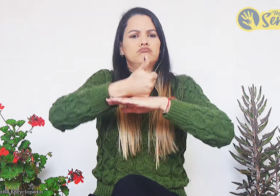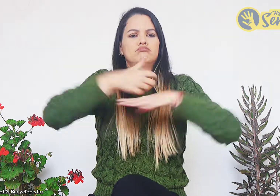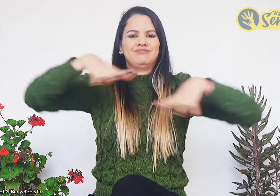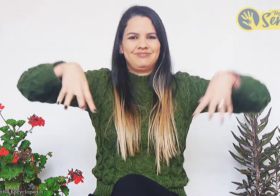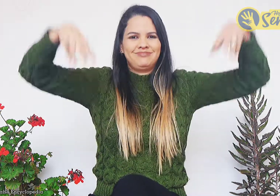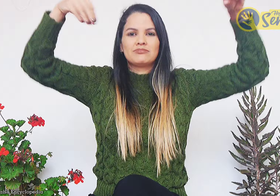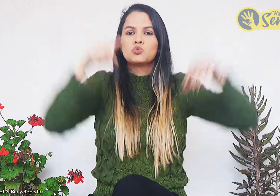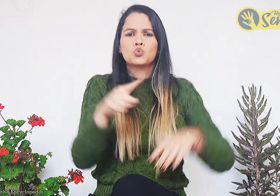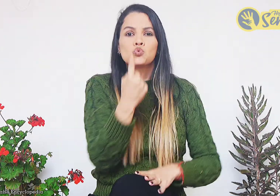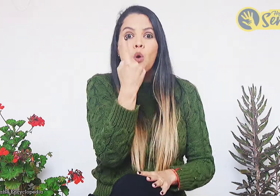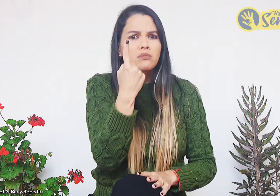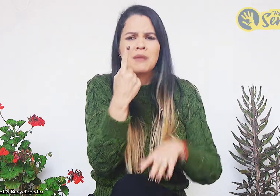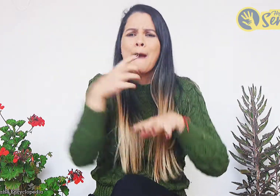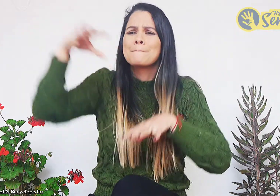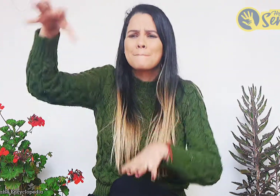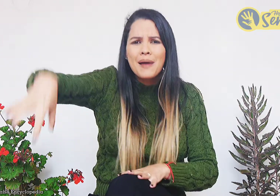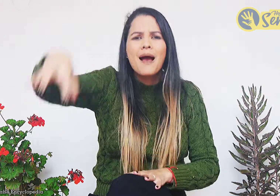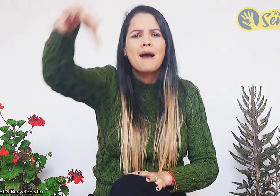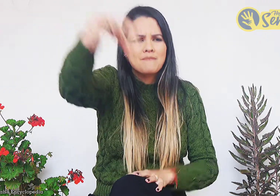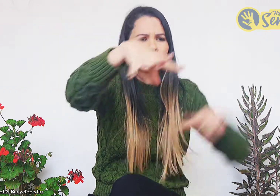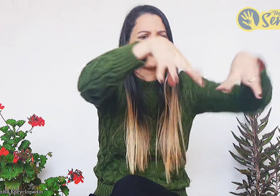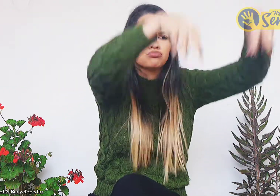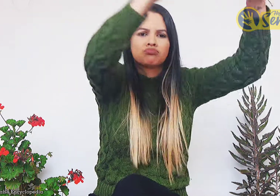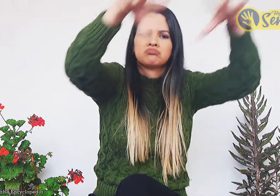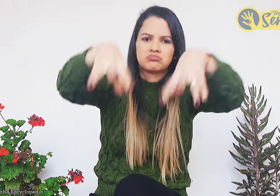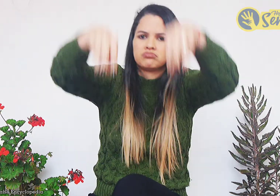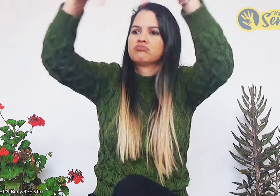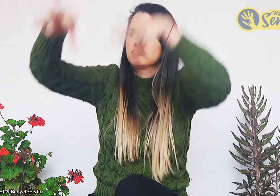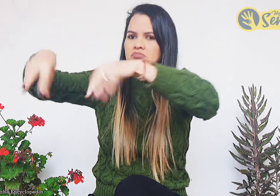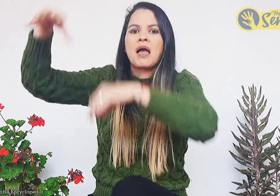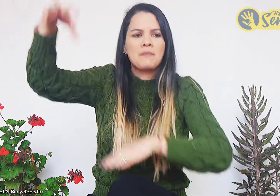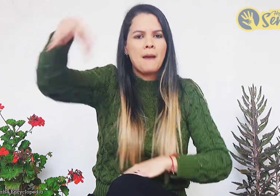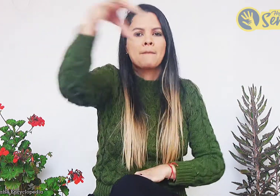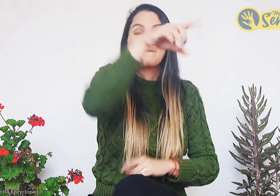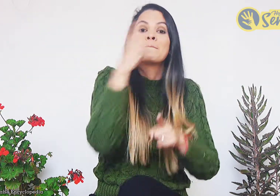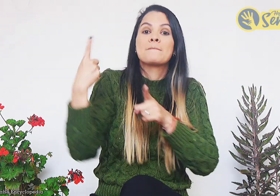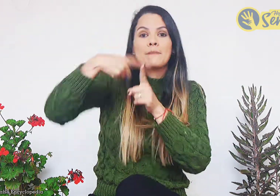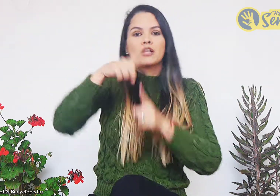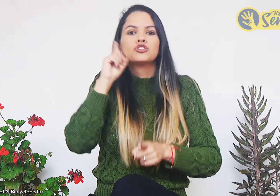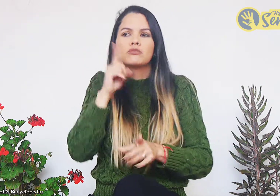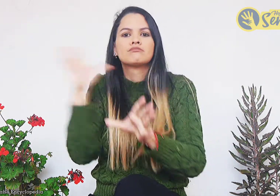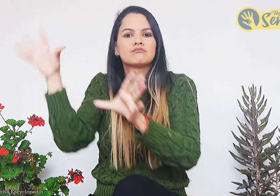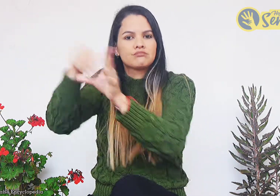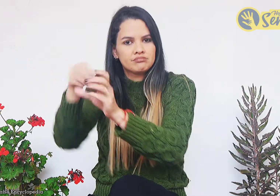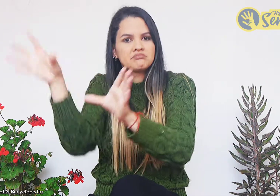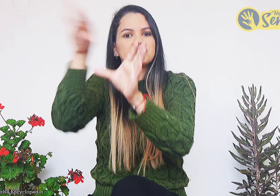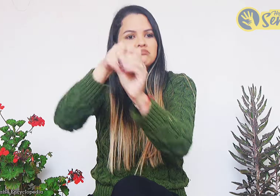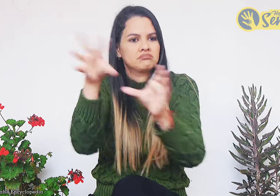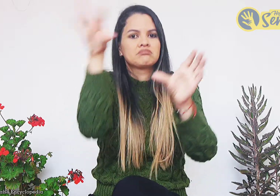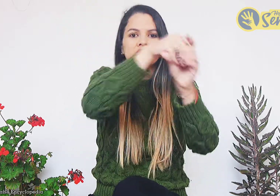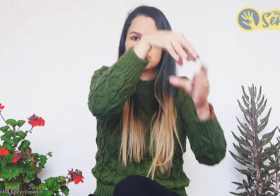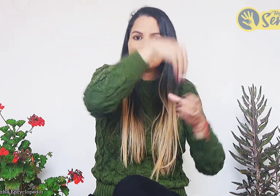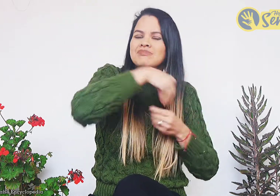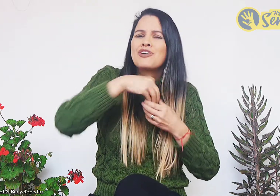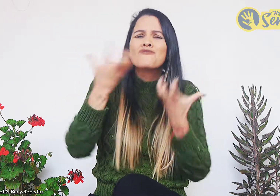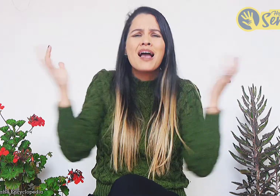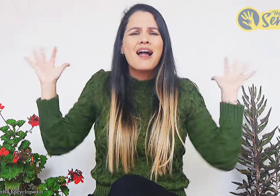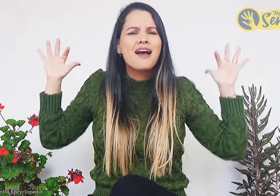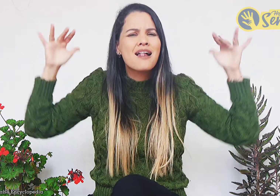no sucedió en un solo palacio, sino que se fue extendiendo cada vez en otros y otros más, donde fueron incorporando a personas sordas. Y esto